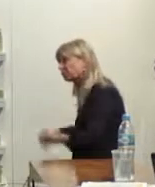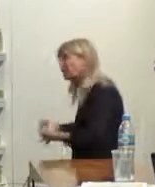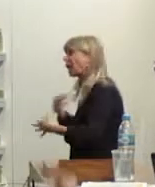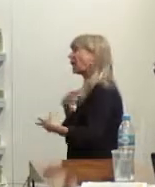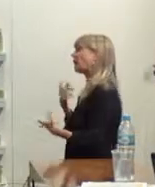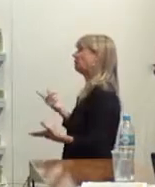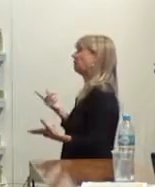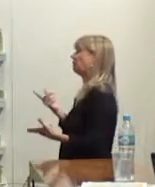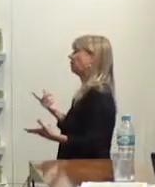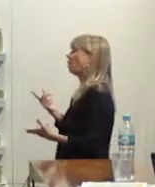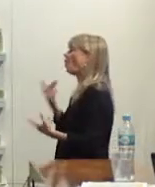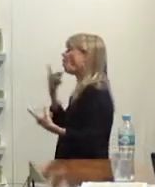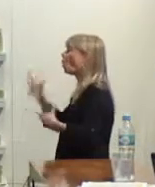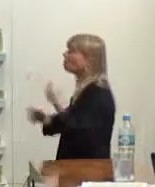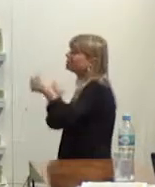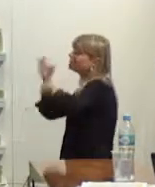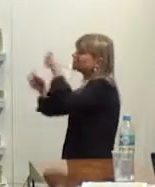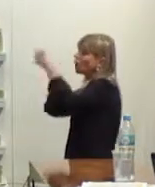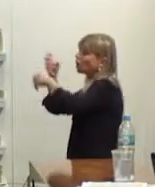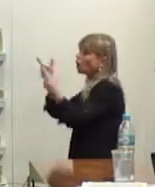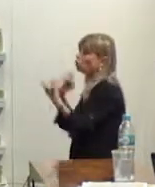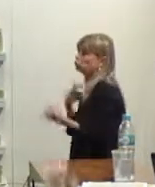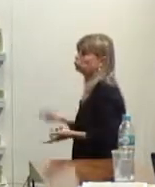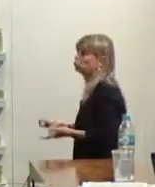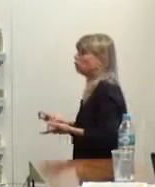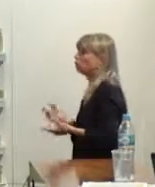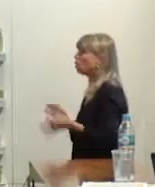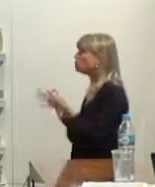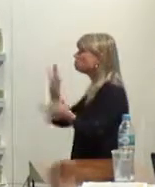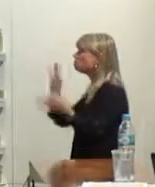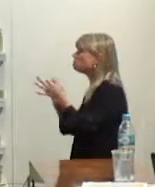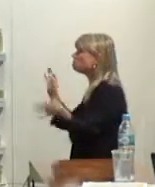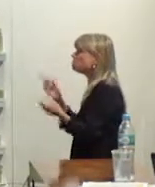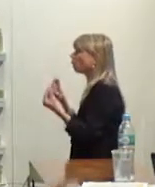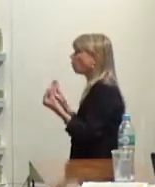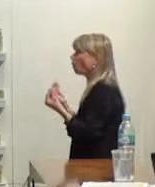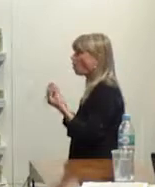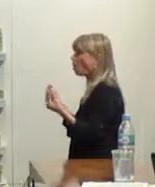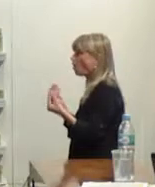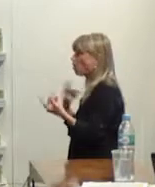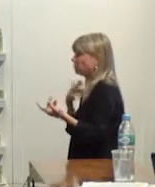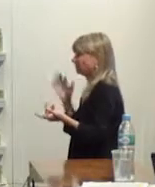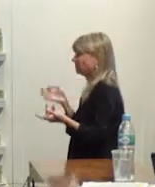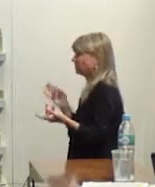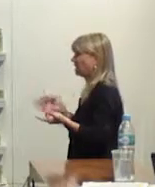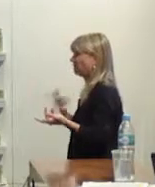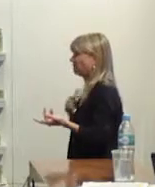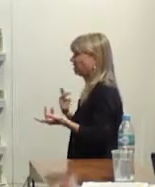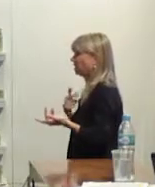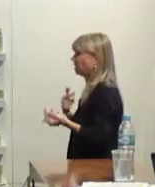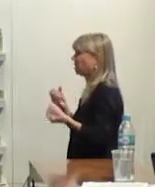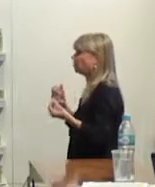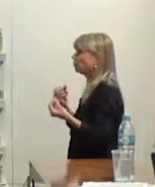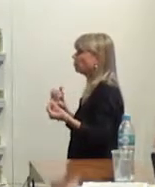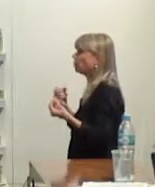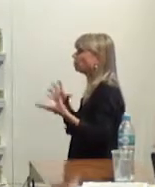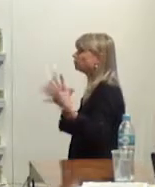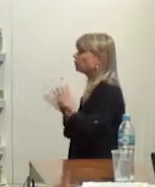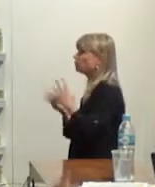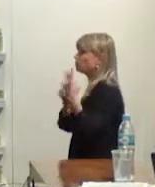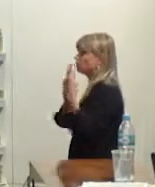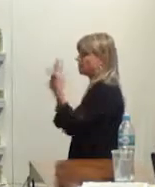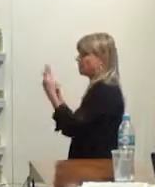El desarrollo sustentable se mide en una ciudad, entre otras variables, la más importante, por el sistema de